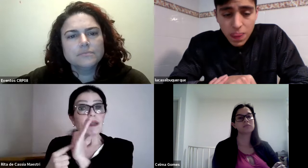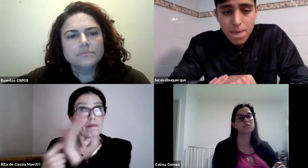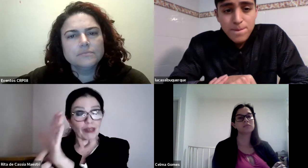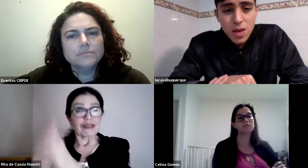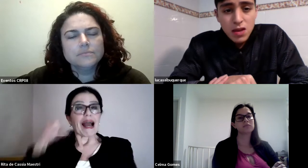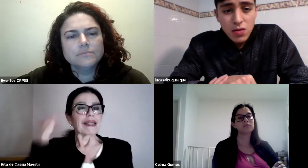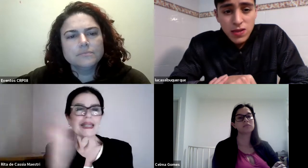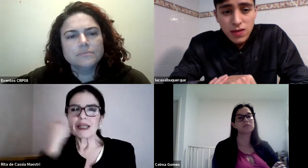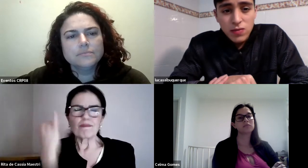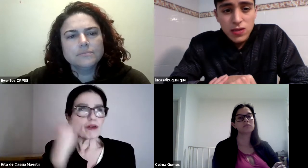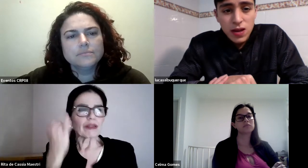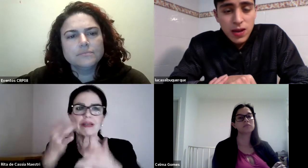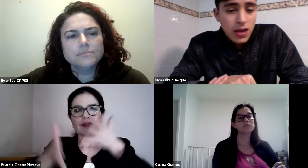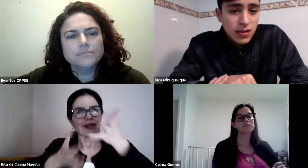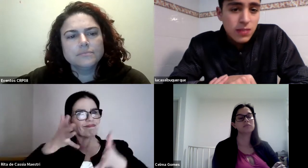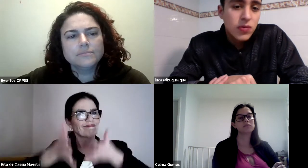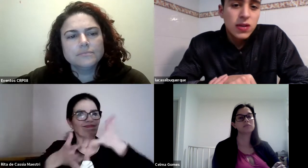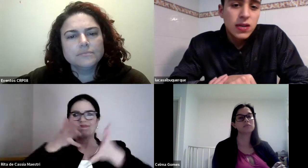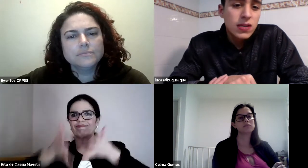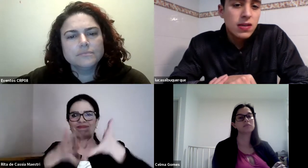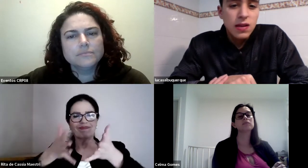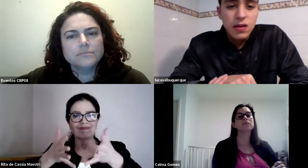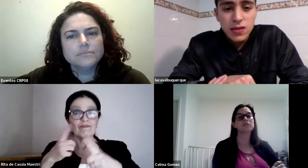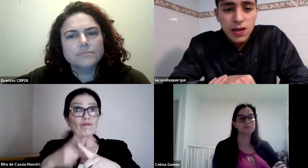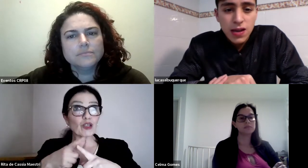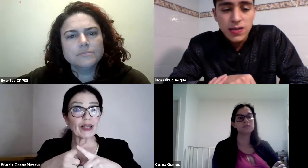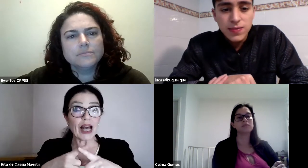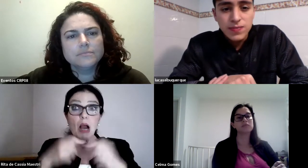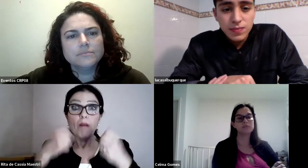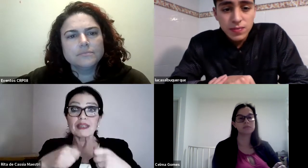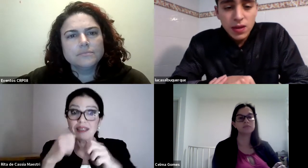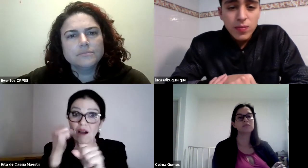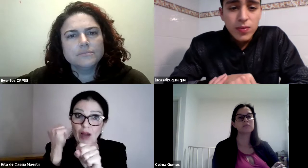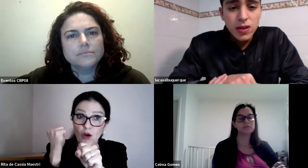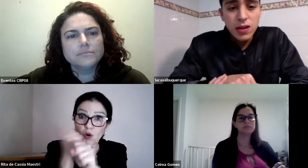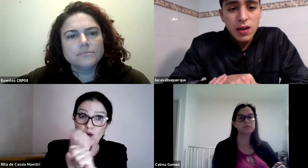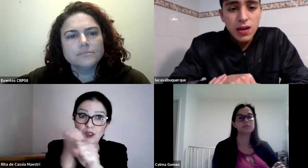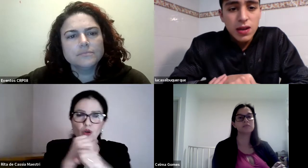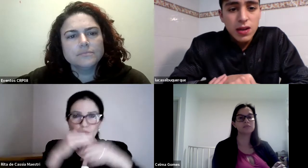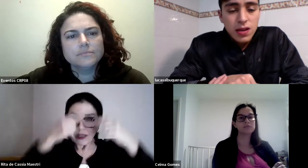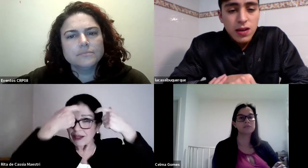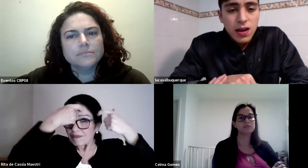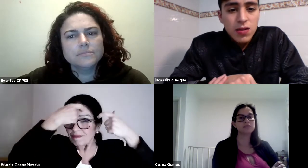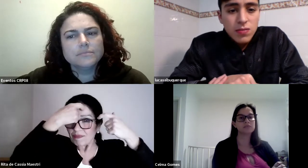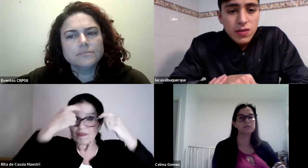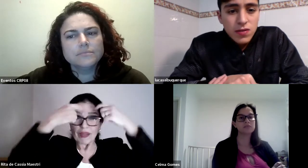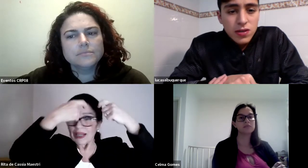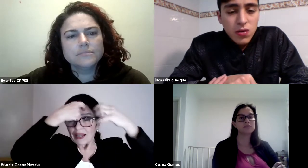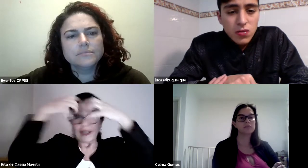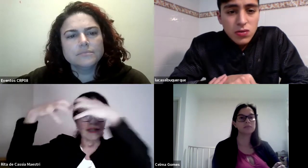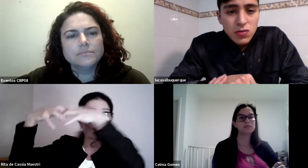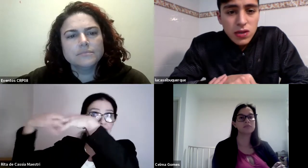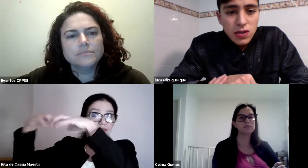família e começava a mostrar para eles a importância da língua de sinais. Porque era como se eu